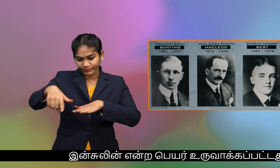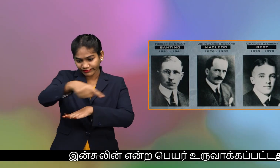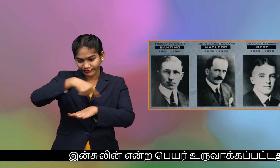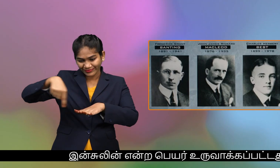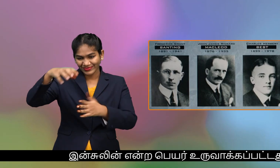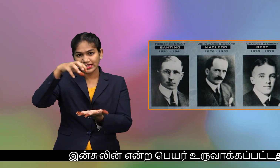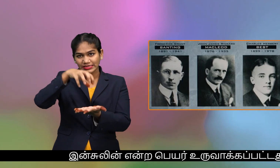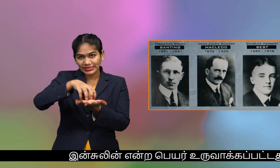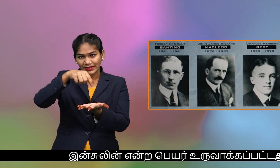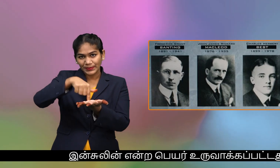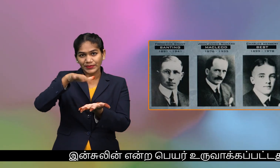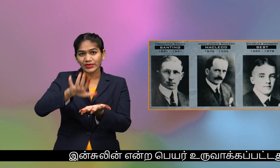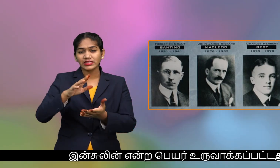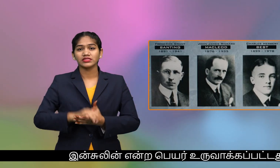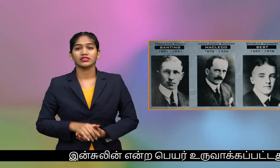பெயர் உருவாக்கப்பட்டது.